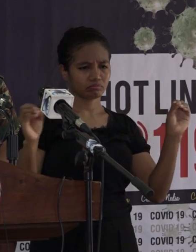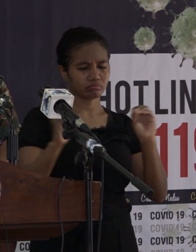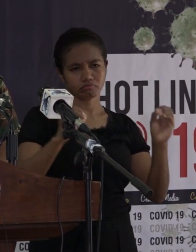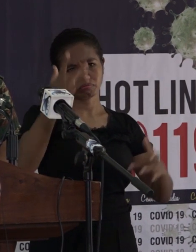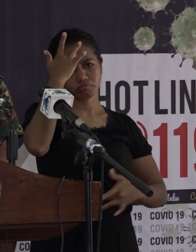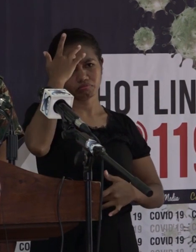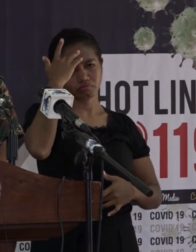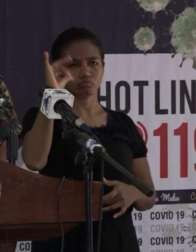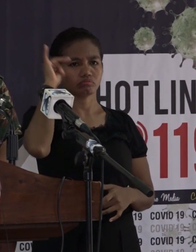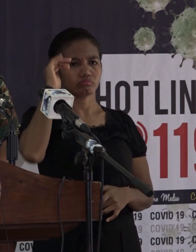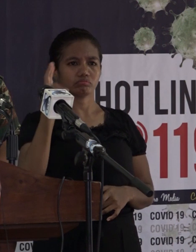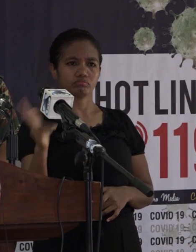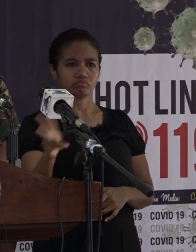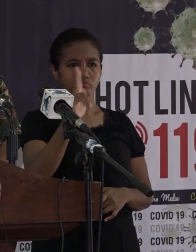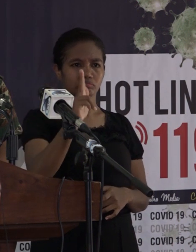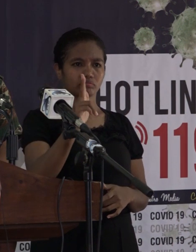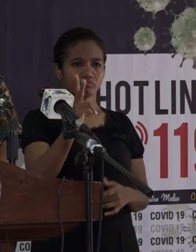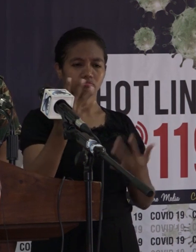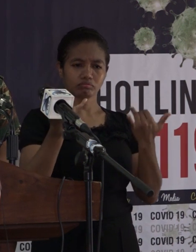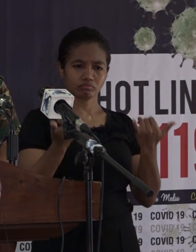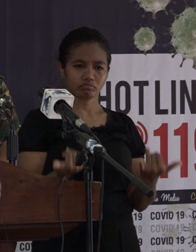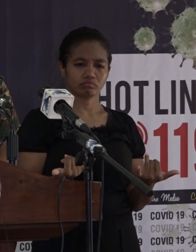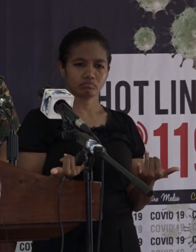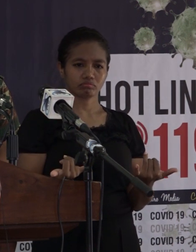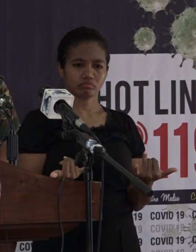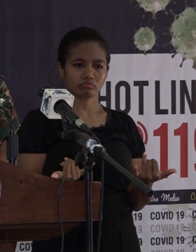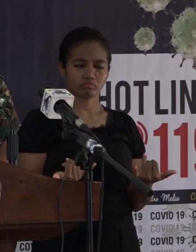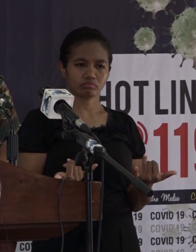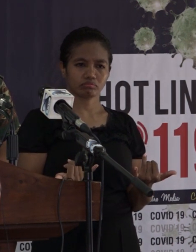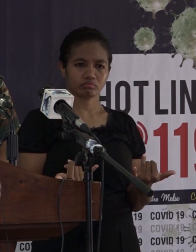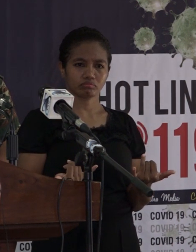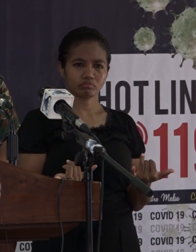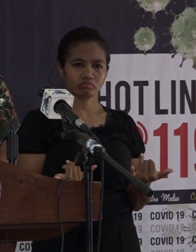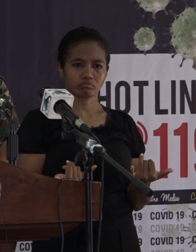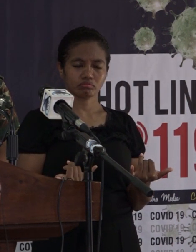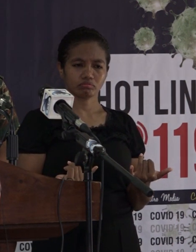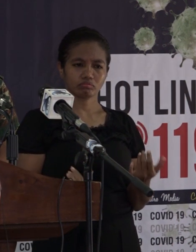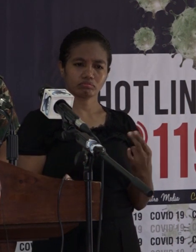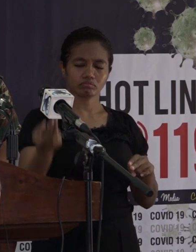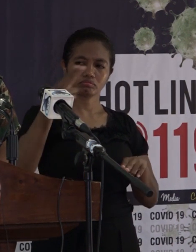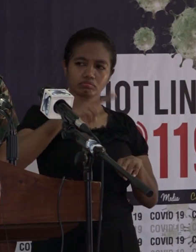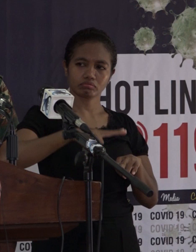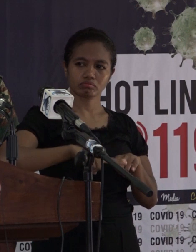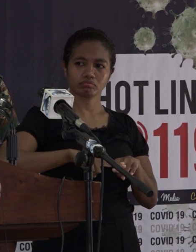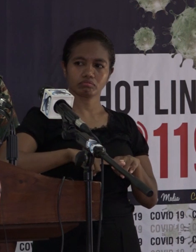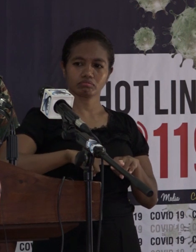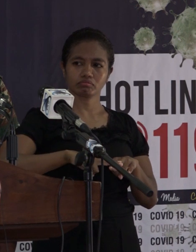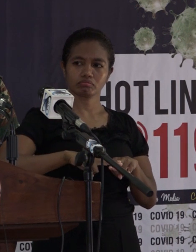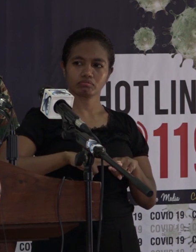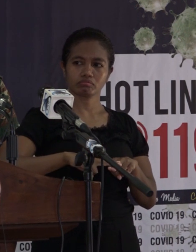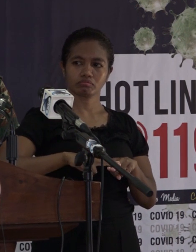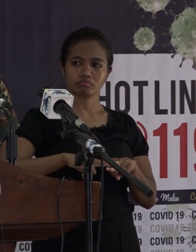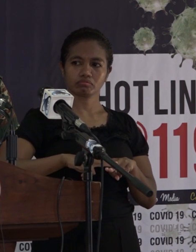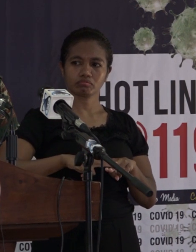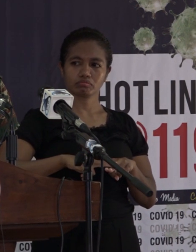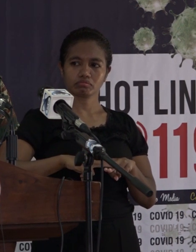centolo, agora também o resultado foi um valor mais, agora a tornou o recém-ida. Centro Integrado de